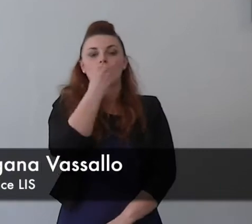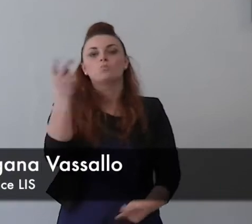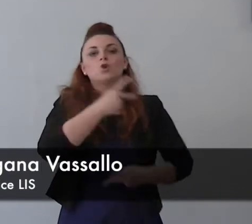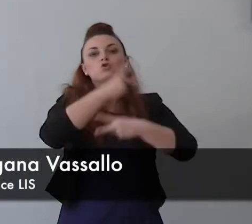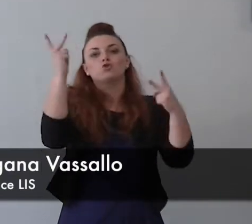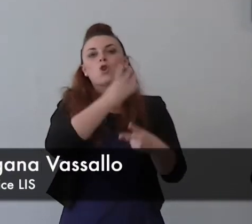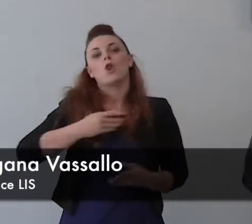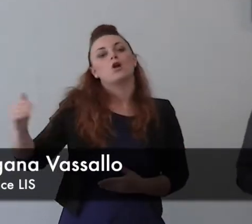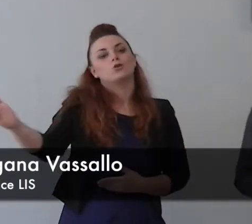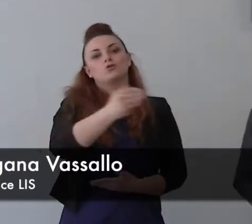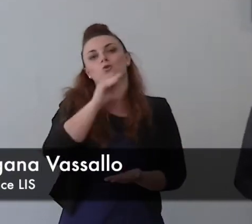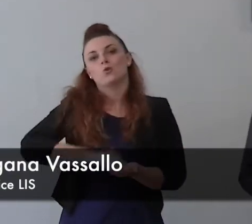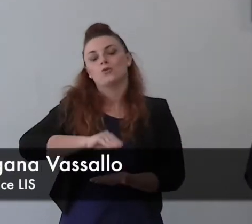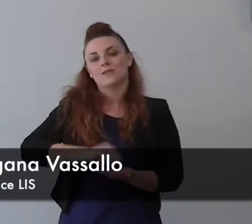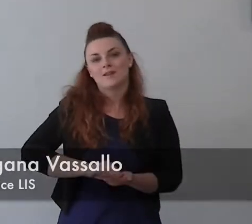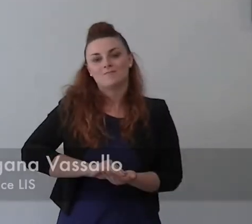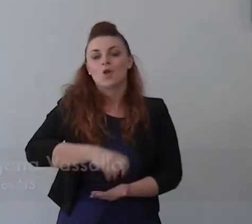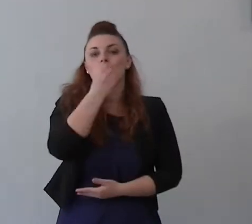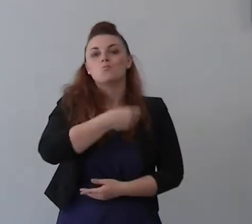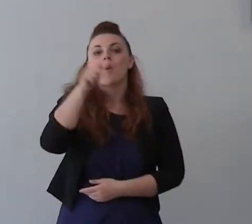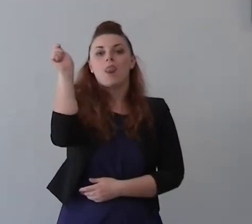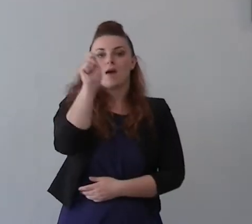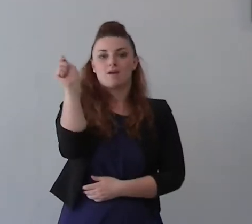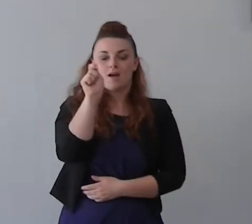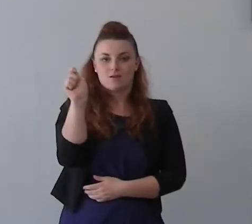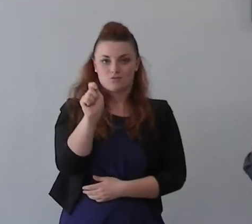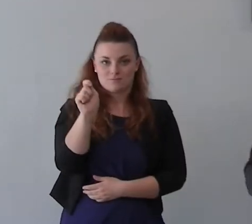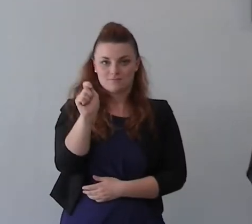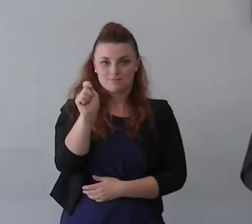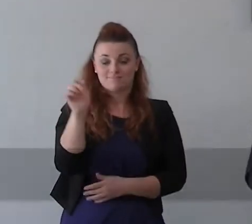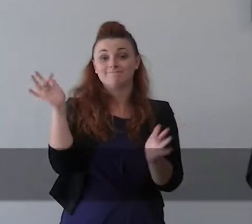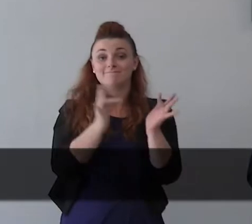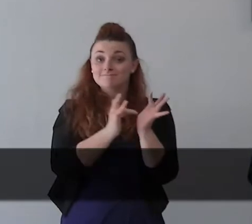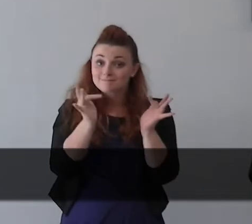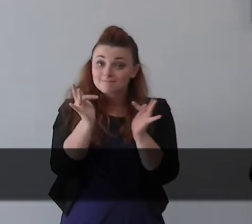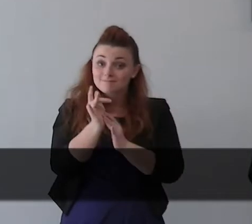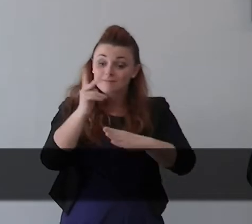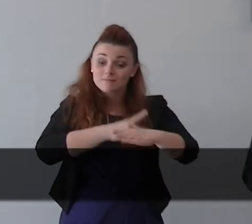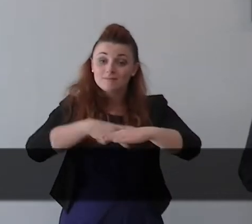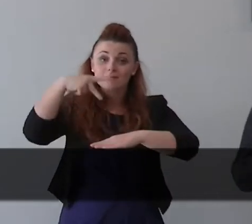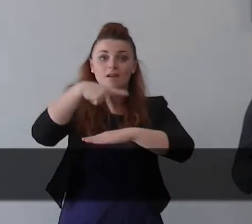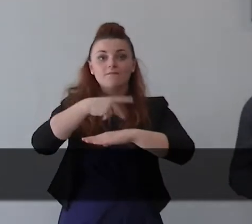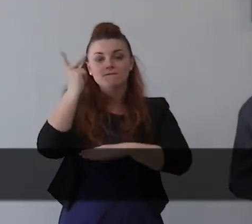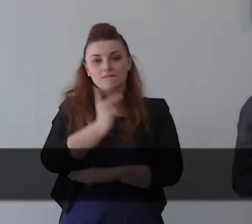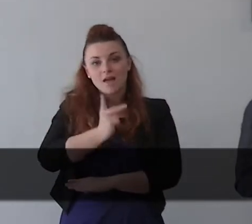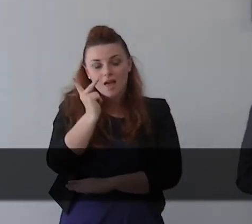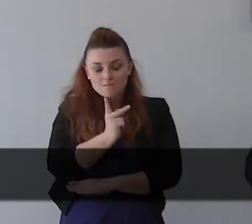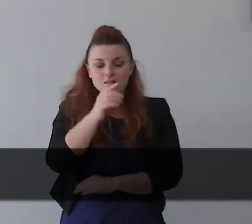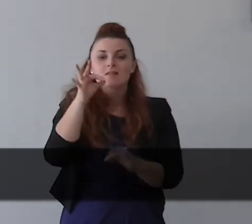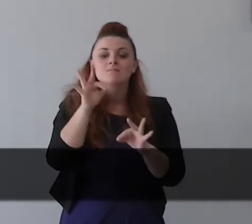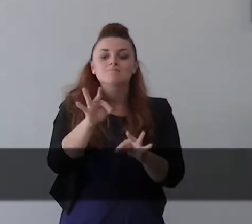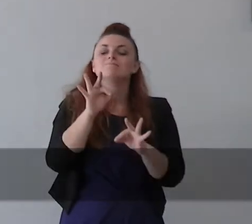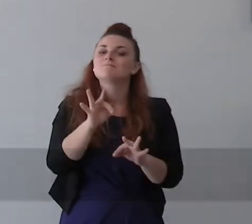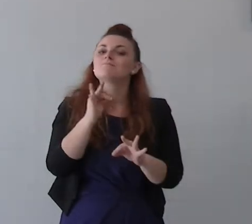buongiorno a tutti quanti e buona Pasqua. Cristo è veramente risorto. Era questa la maniera con cui i